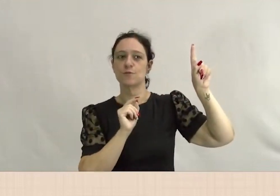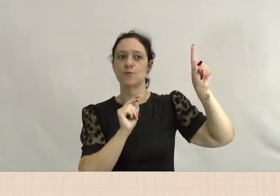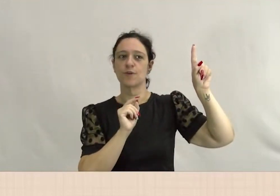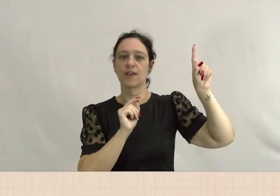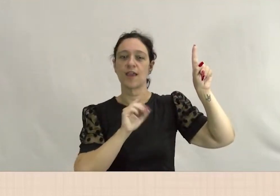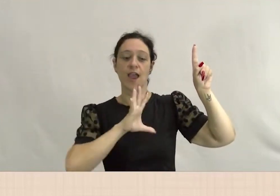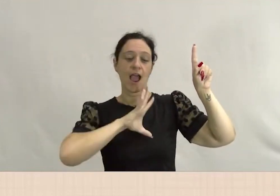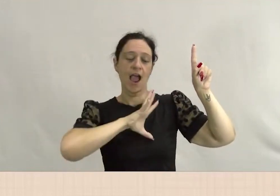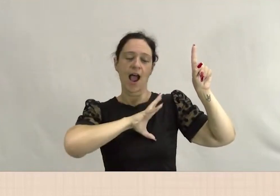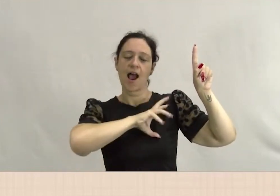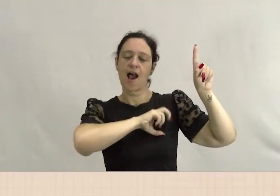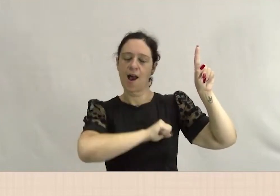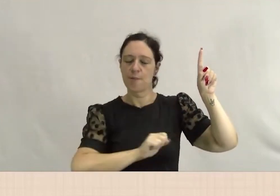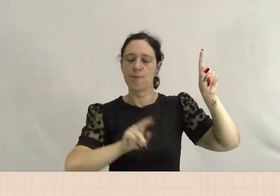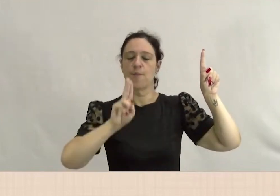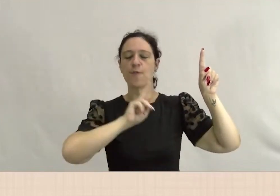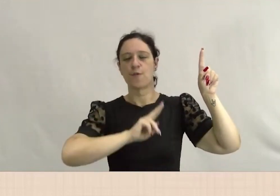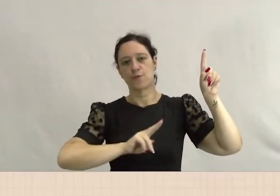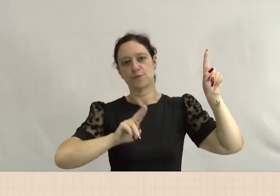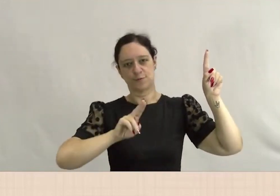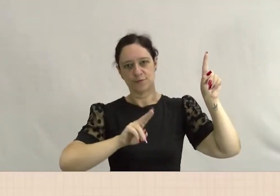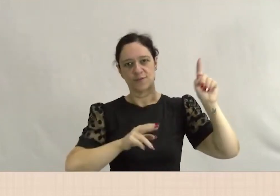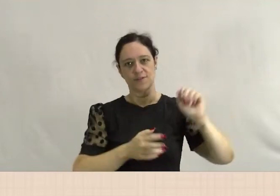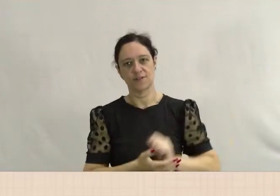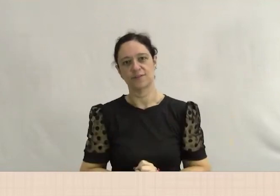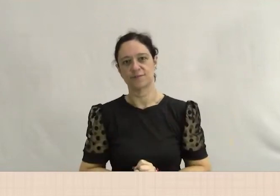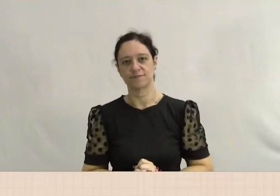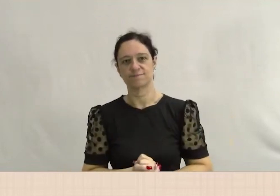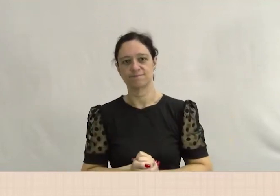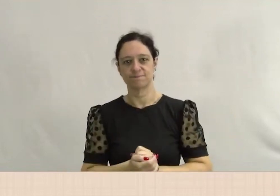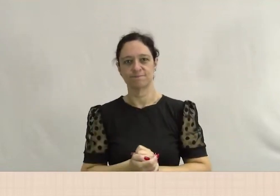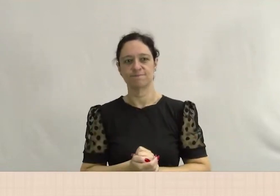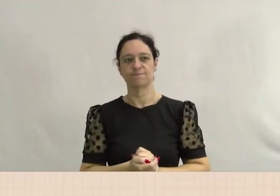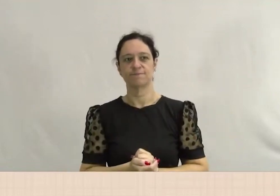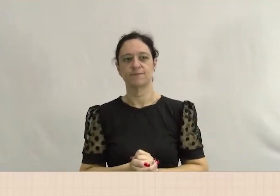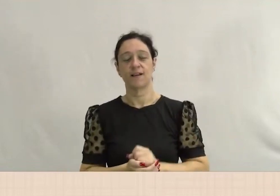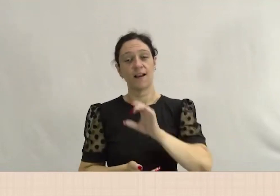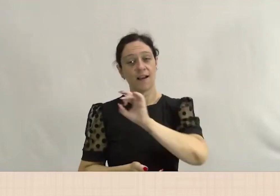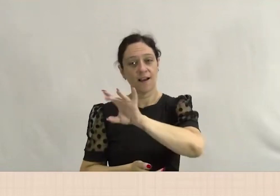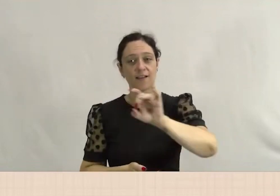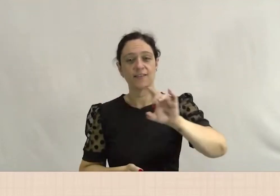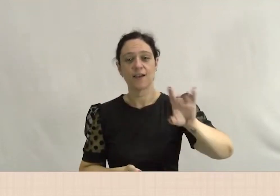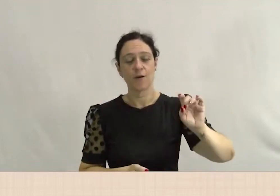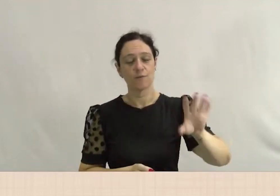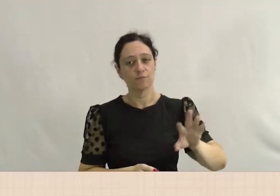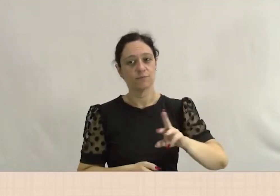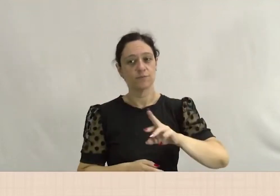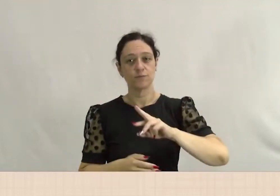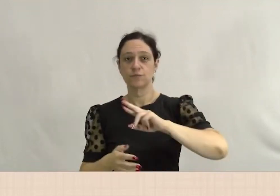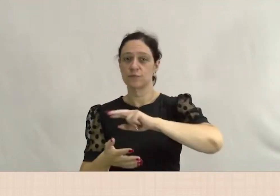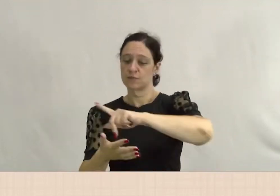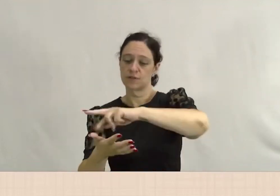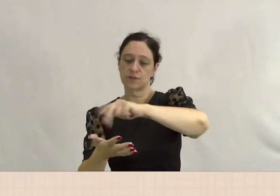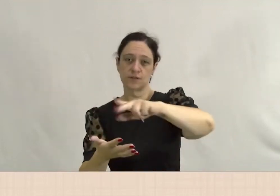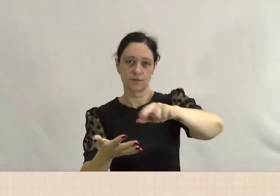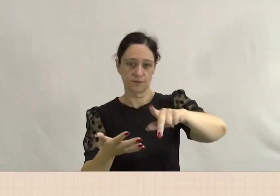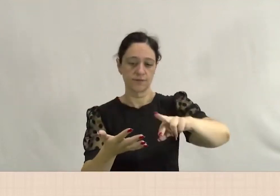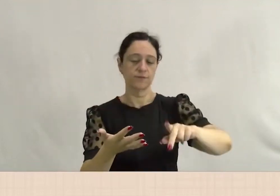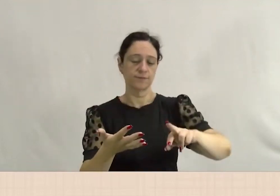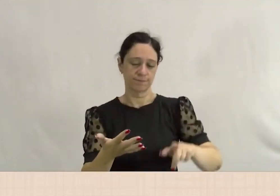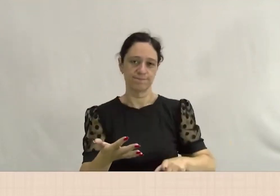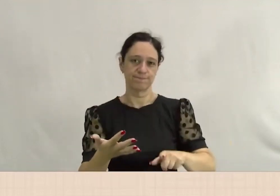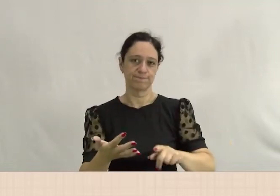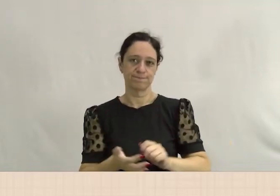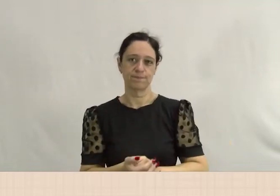amor, com essas personalidades diferentes, essas características diferentes.